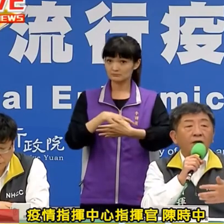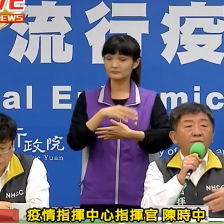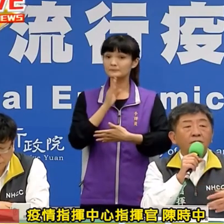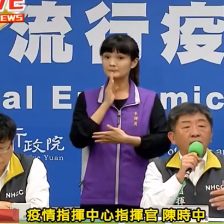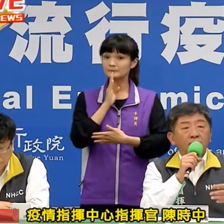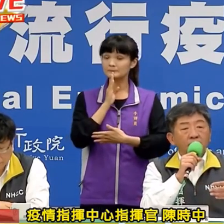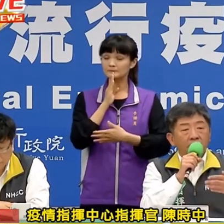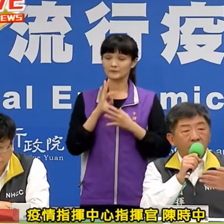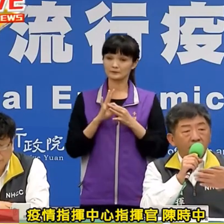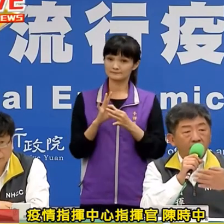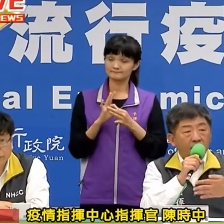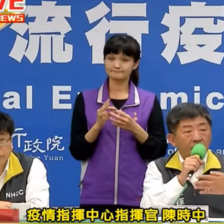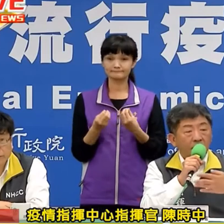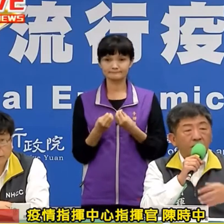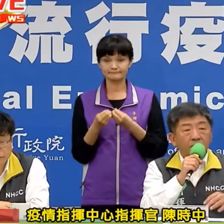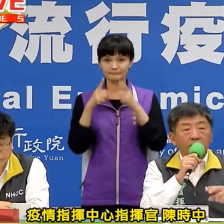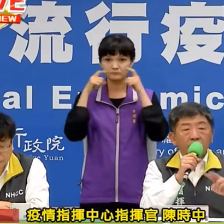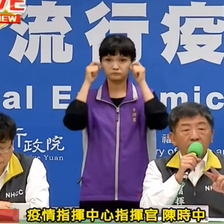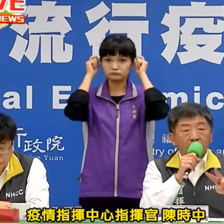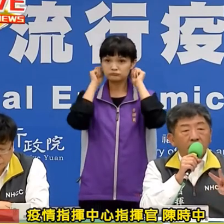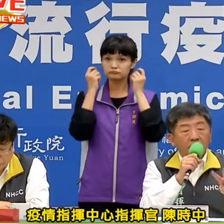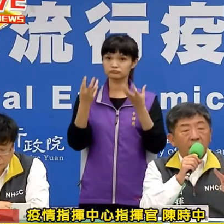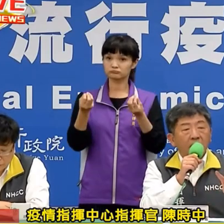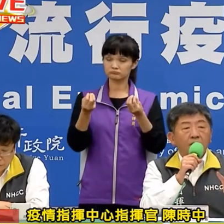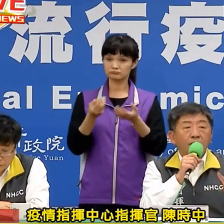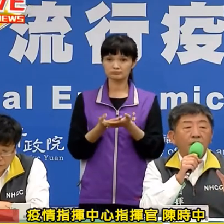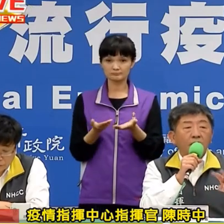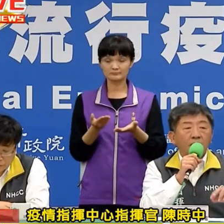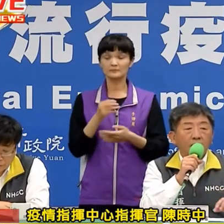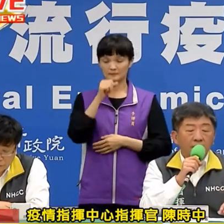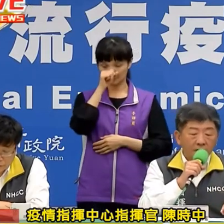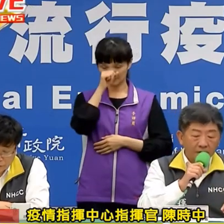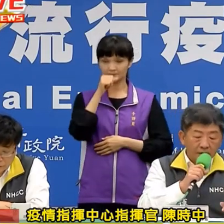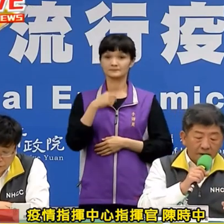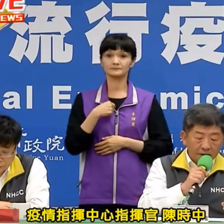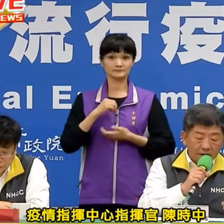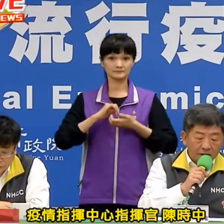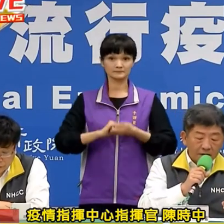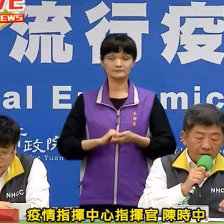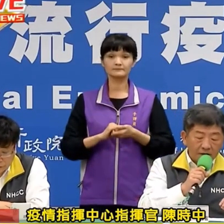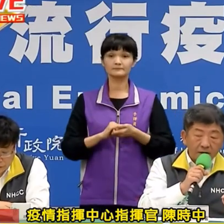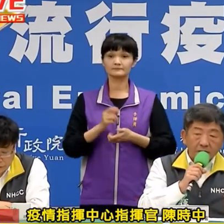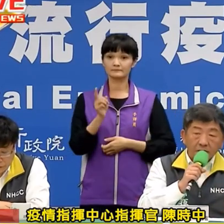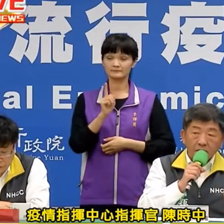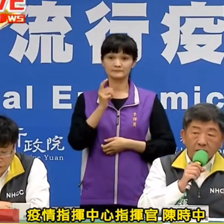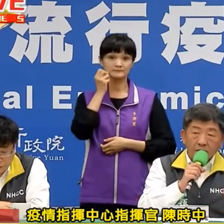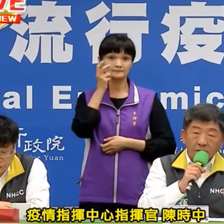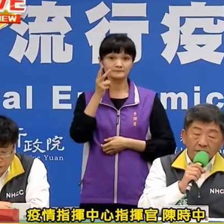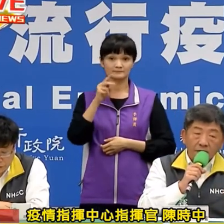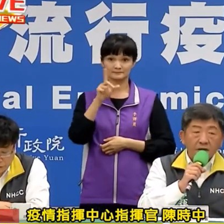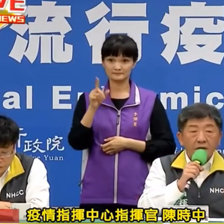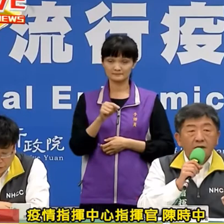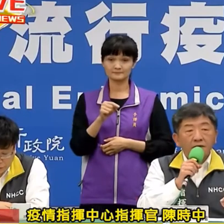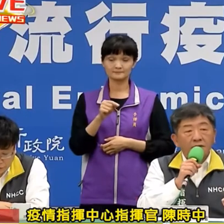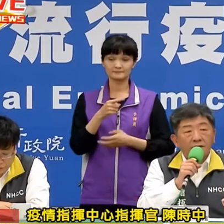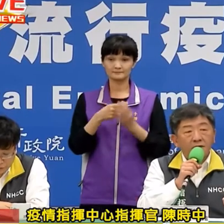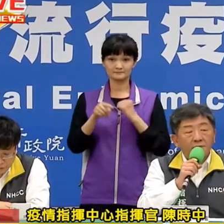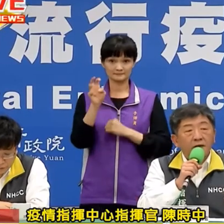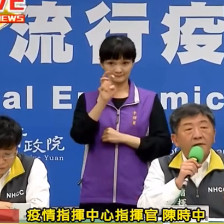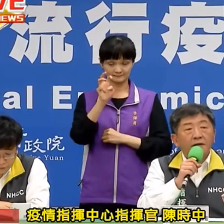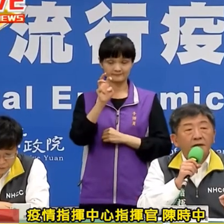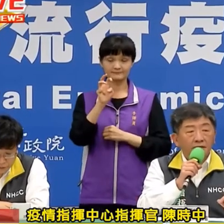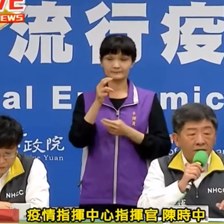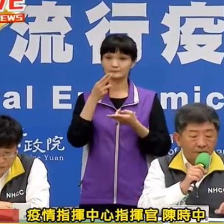也很缺乏。所以这样的情况下，我们就抓2个月哈，可以哈，可以这样子邮寄